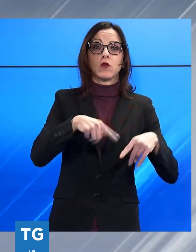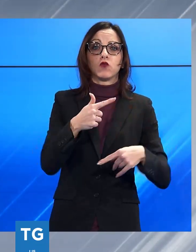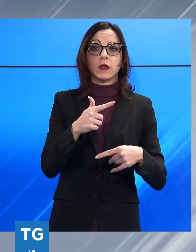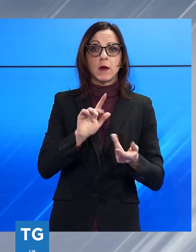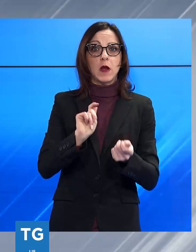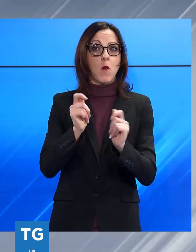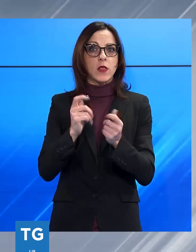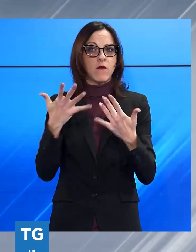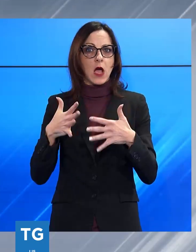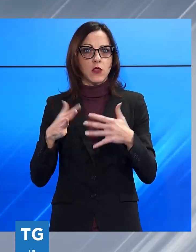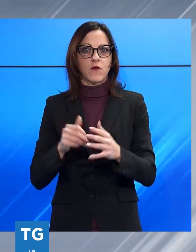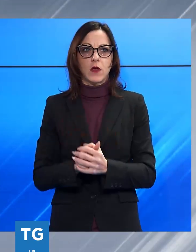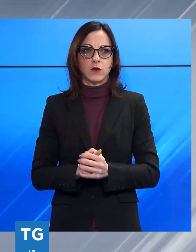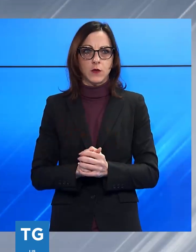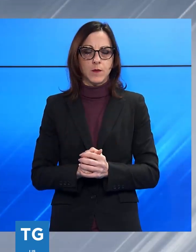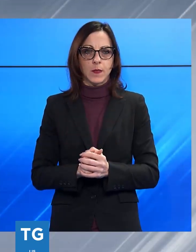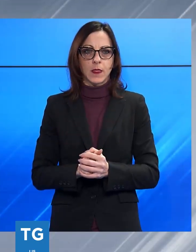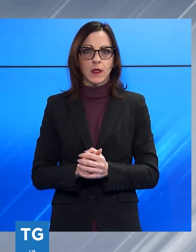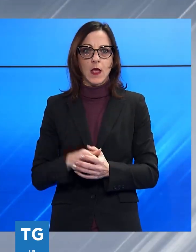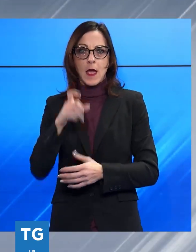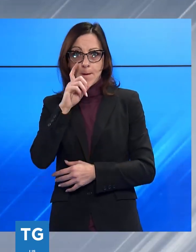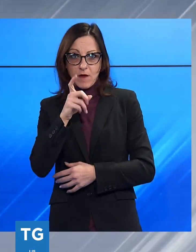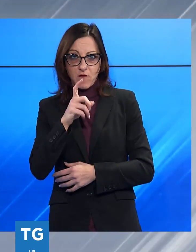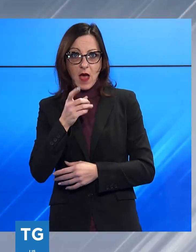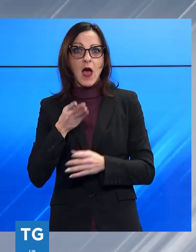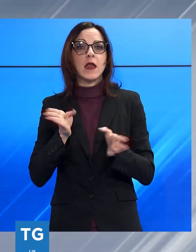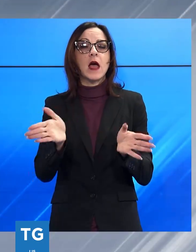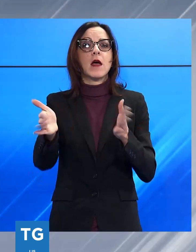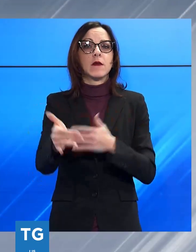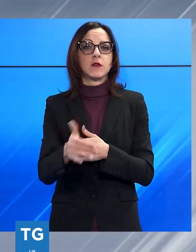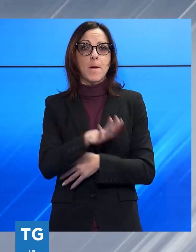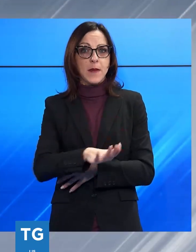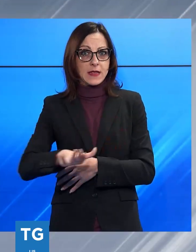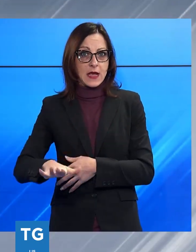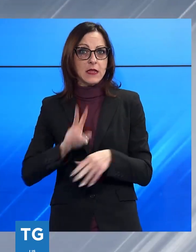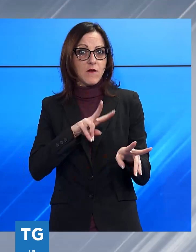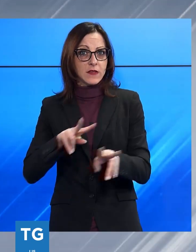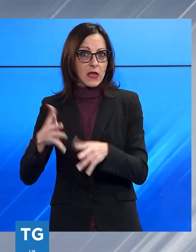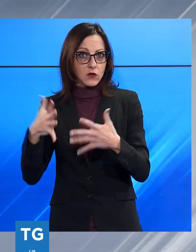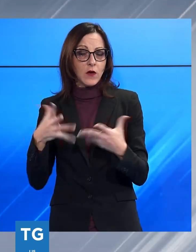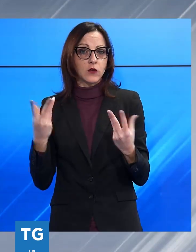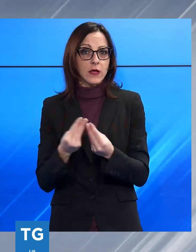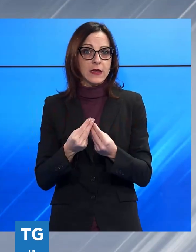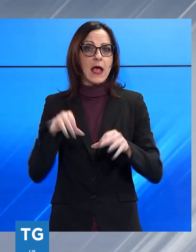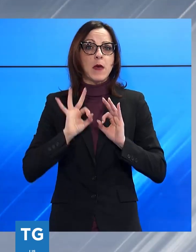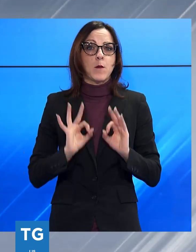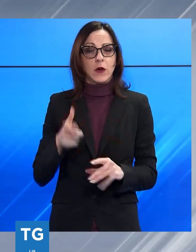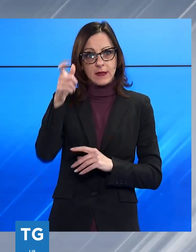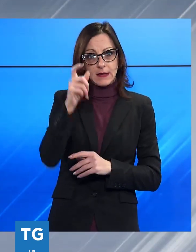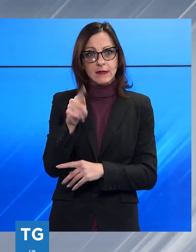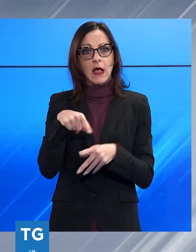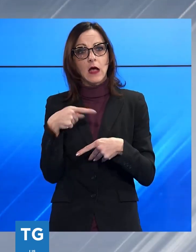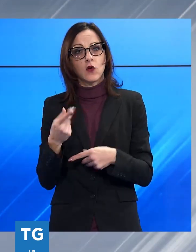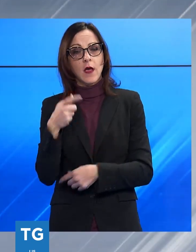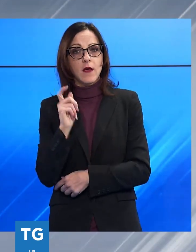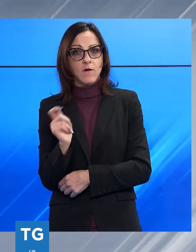Befane in pediatria vigili del fuoco e polizia di stato hanno organizzato la visita della befana nelle pediatria del San Luca e dell'ospedale